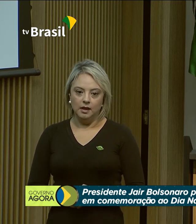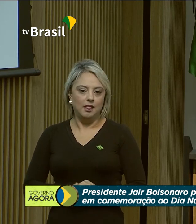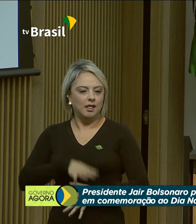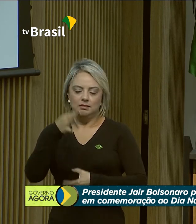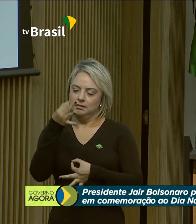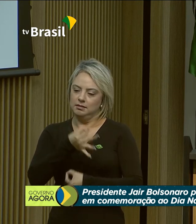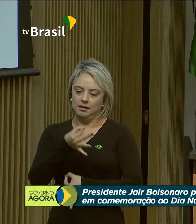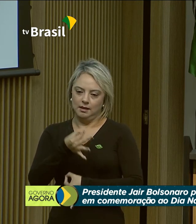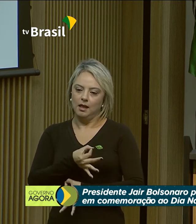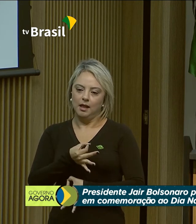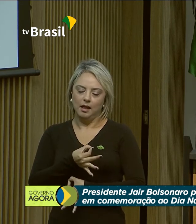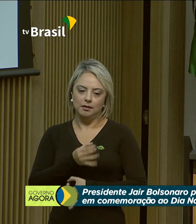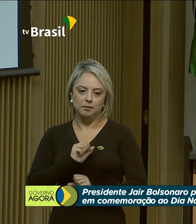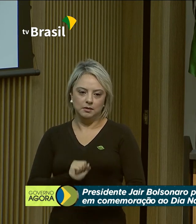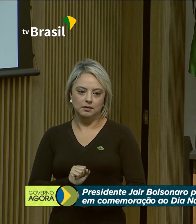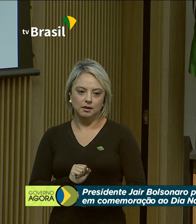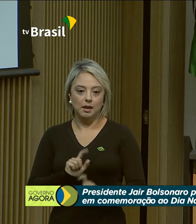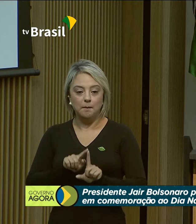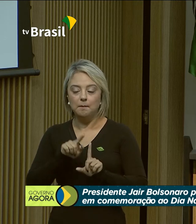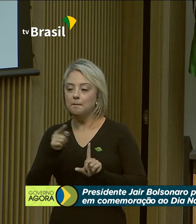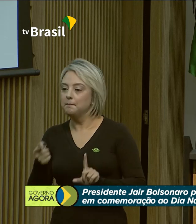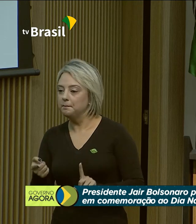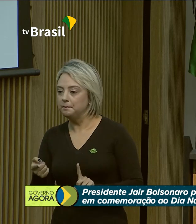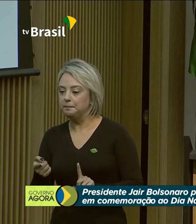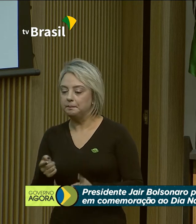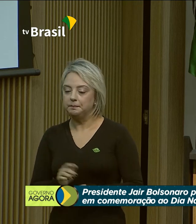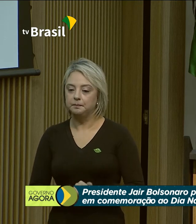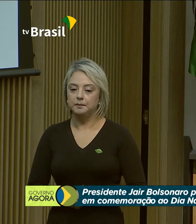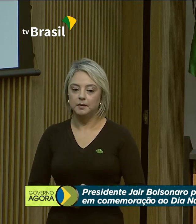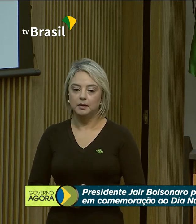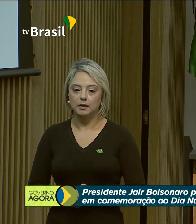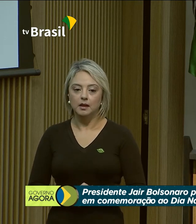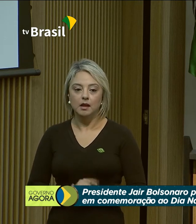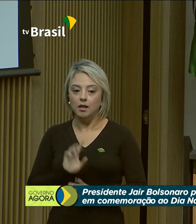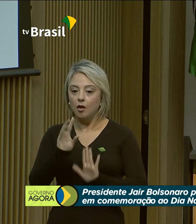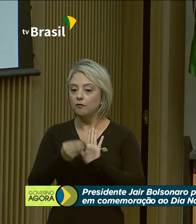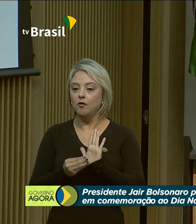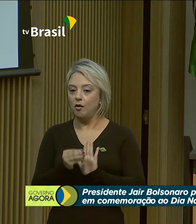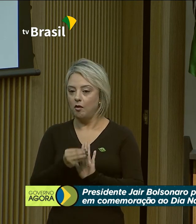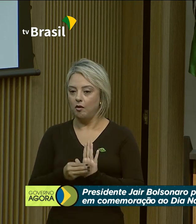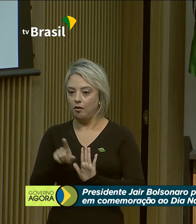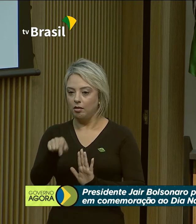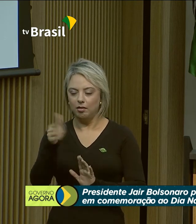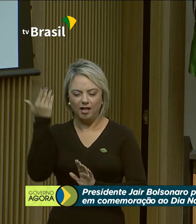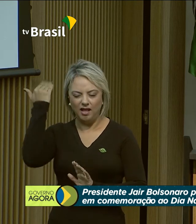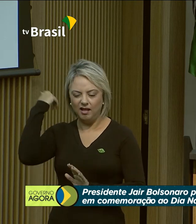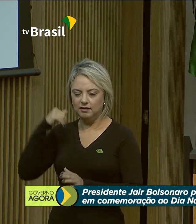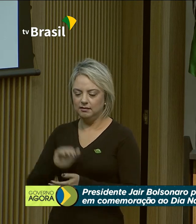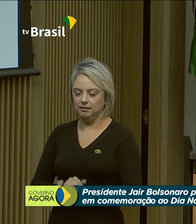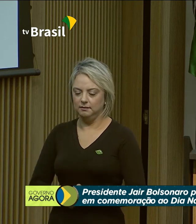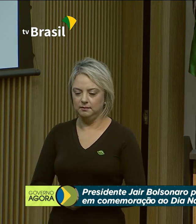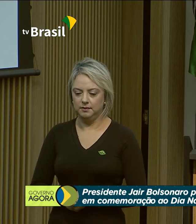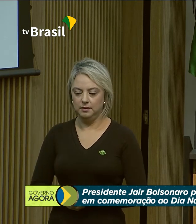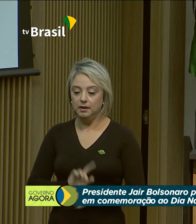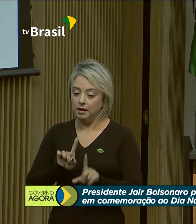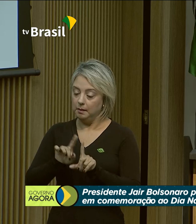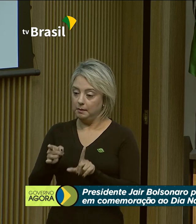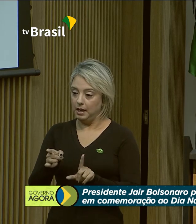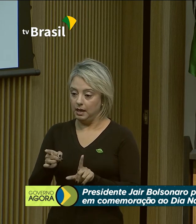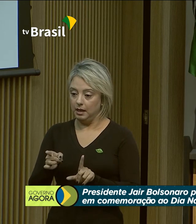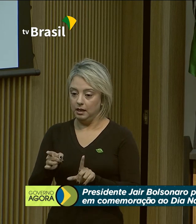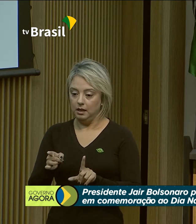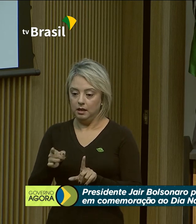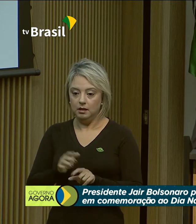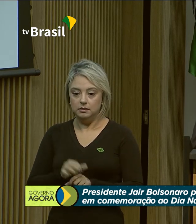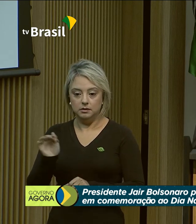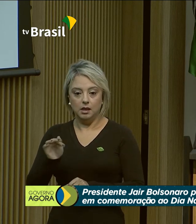Obviamente, poderia até ser, né? Mas não da forma como era naquela época, apesar de ser à